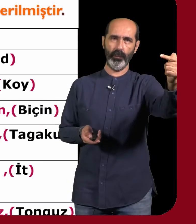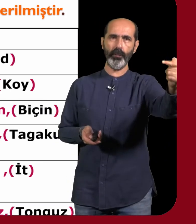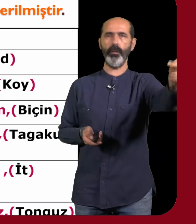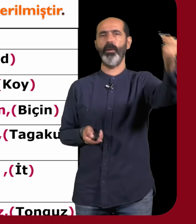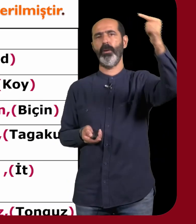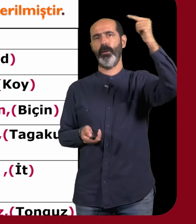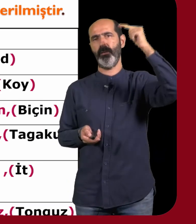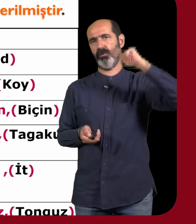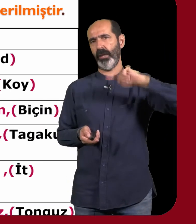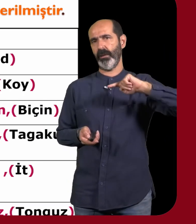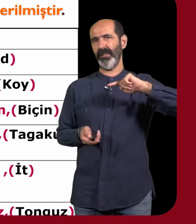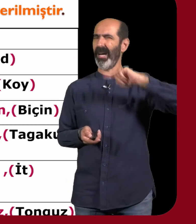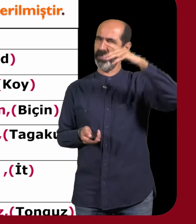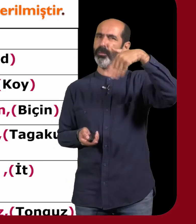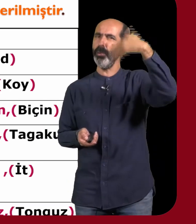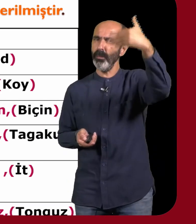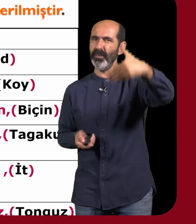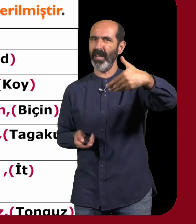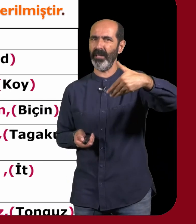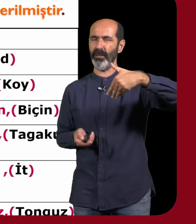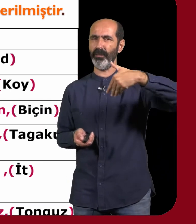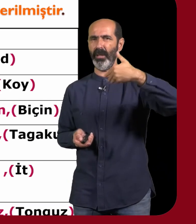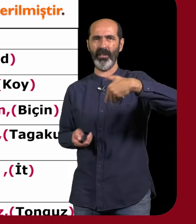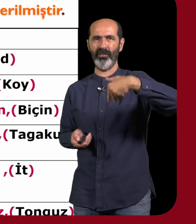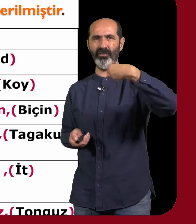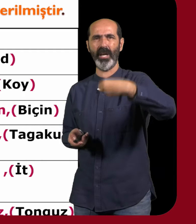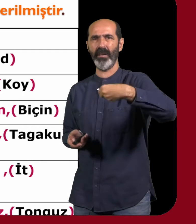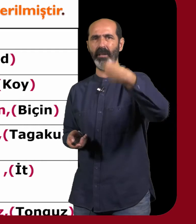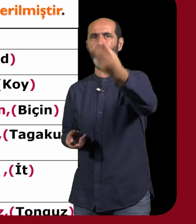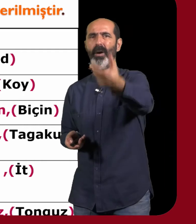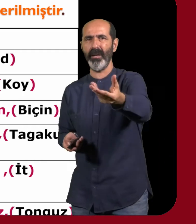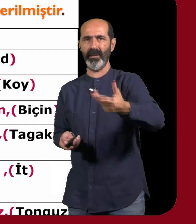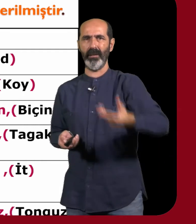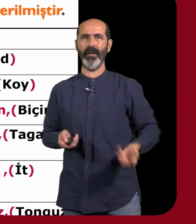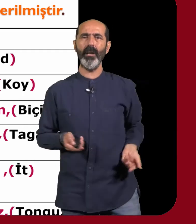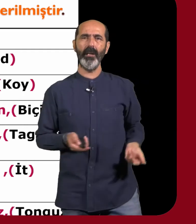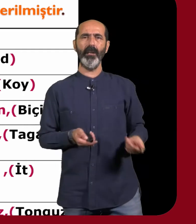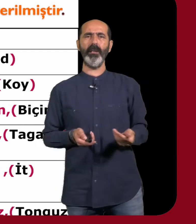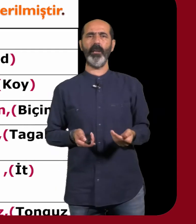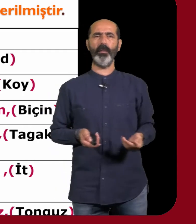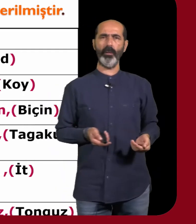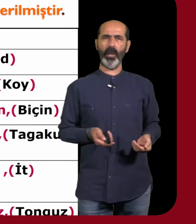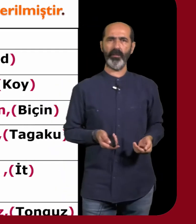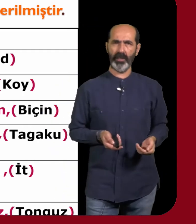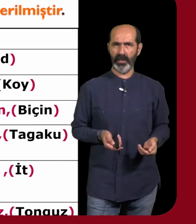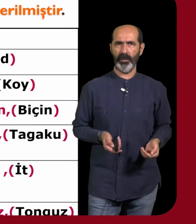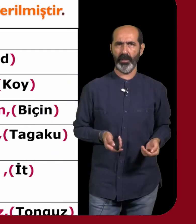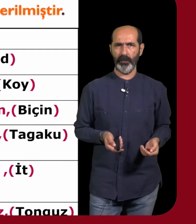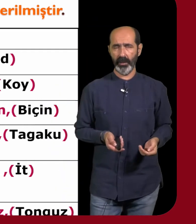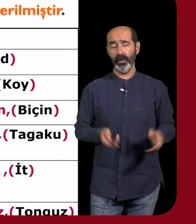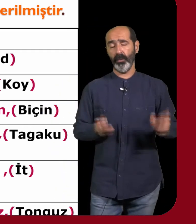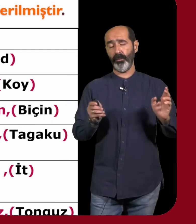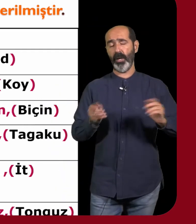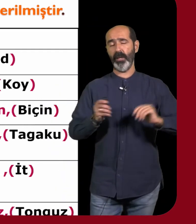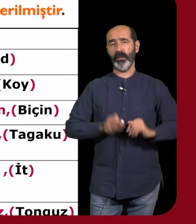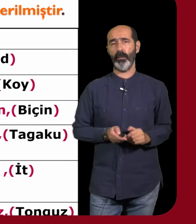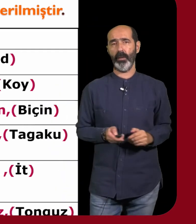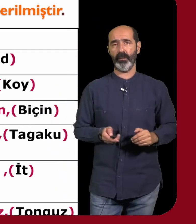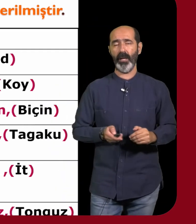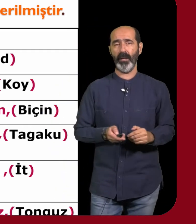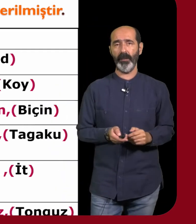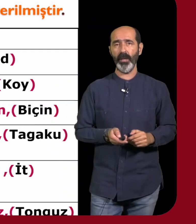dönüyorsunuz sıçayım yani günümüzde söyleyiş tarzına fare yılında diyebiliriz dolayı s2020